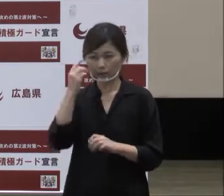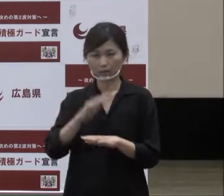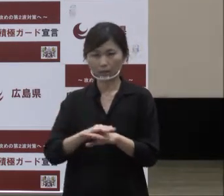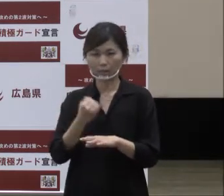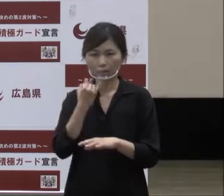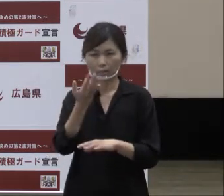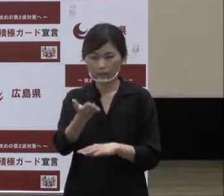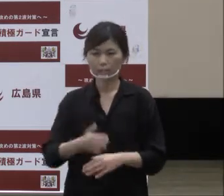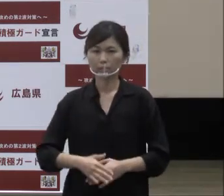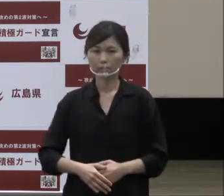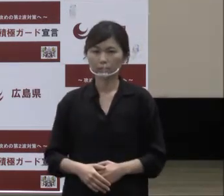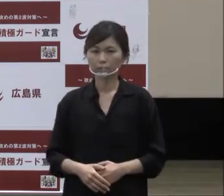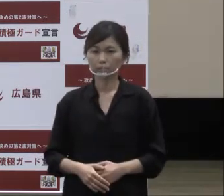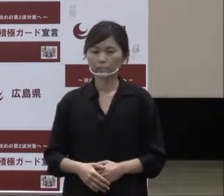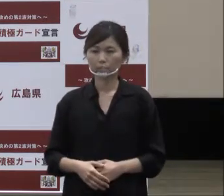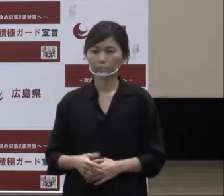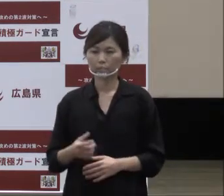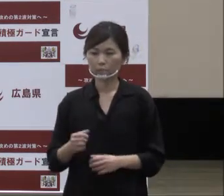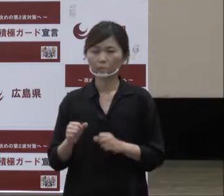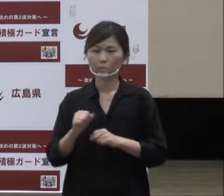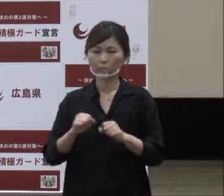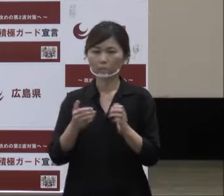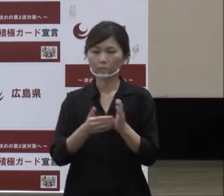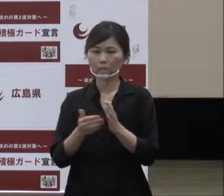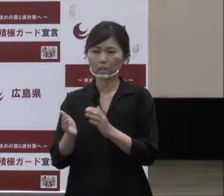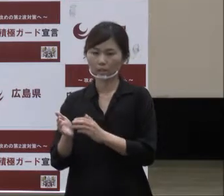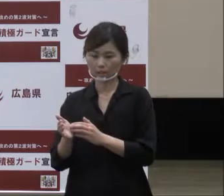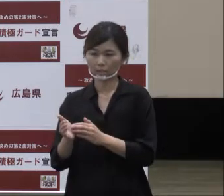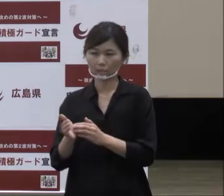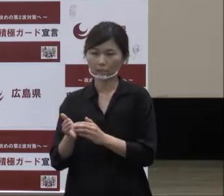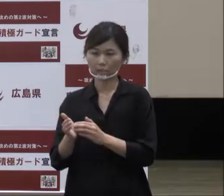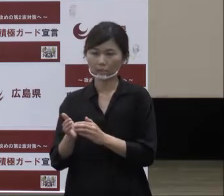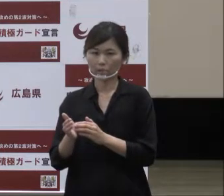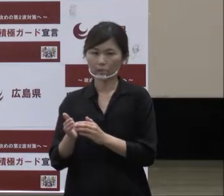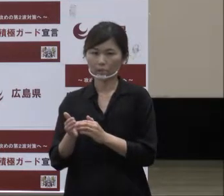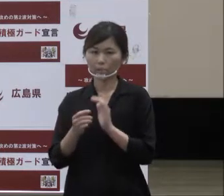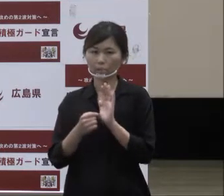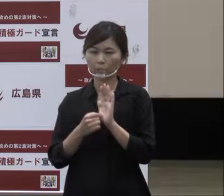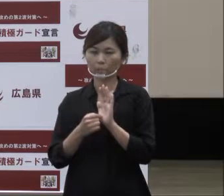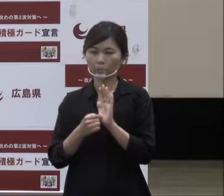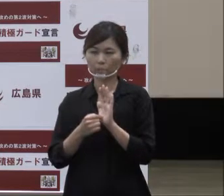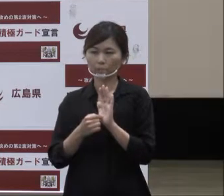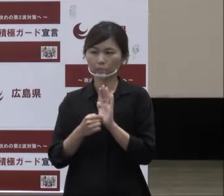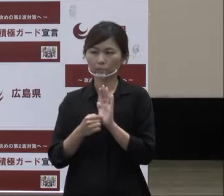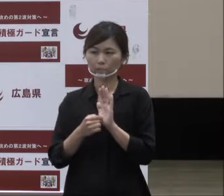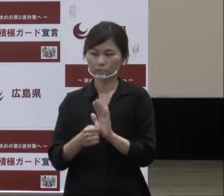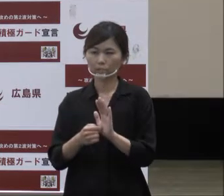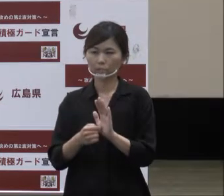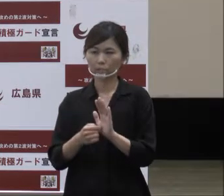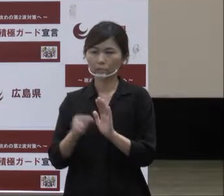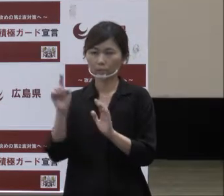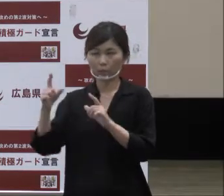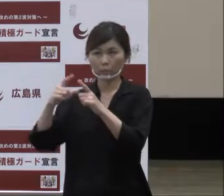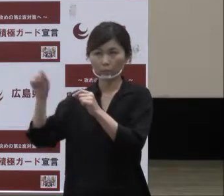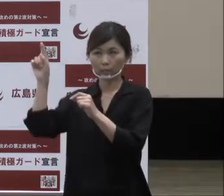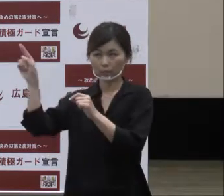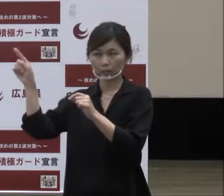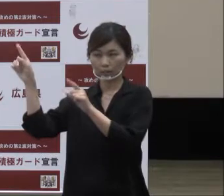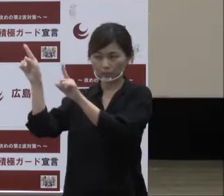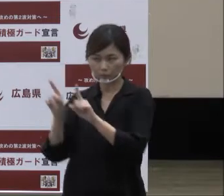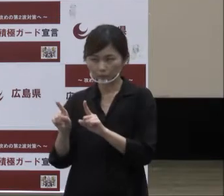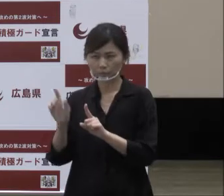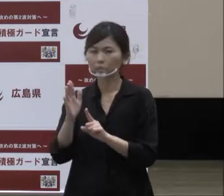行動制限をかけるというレベル、これも国の示したものをそれを光に当てはめるということではなく